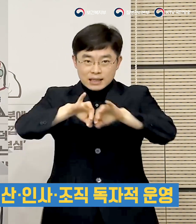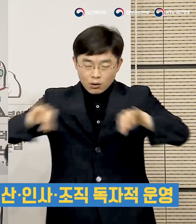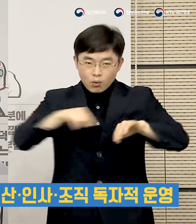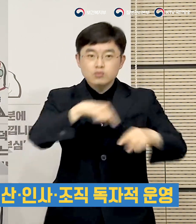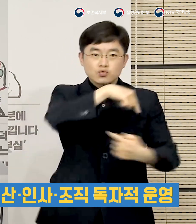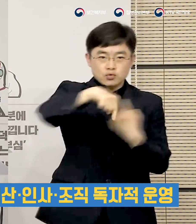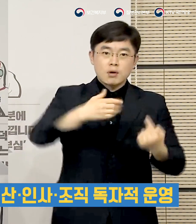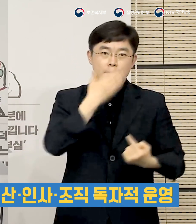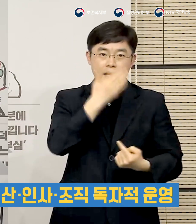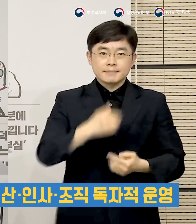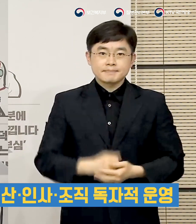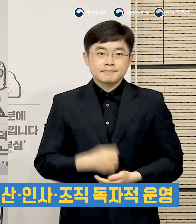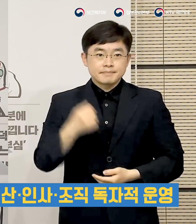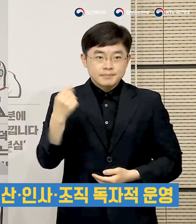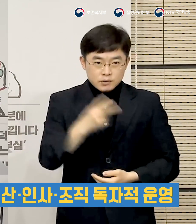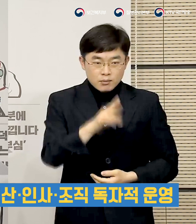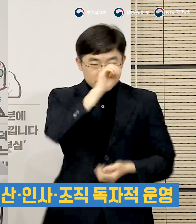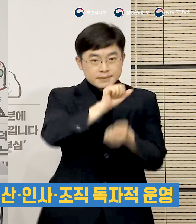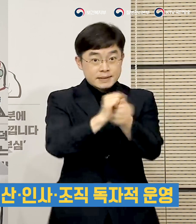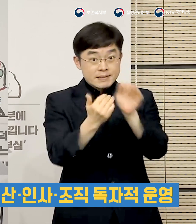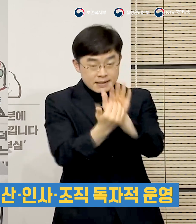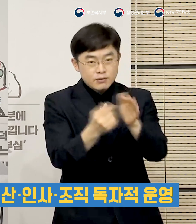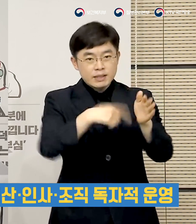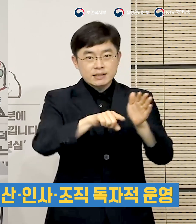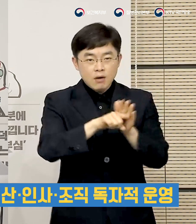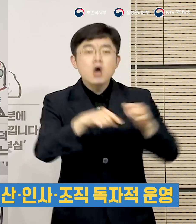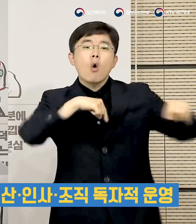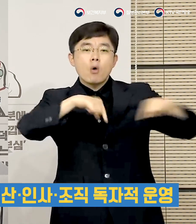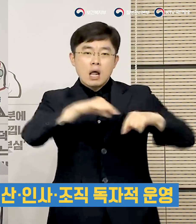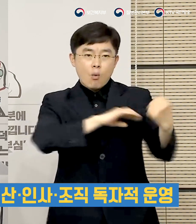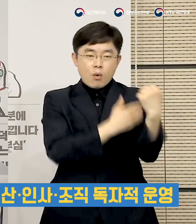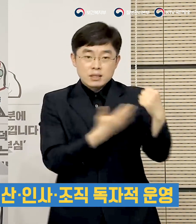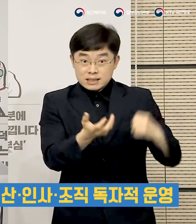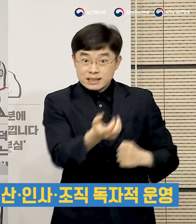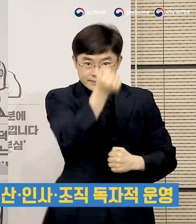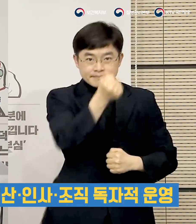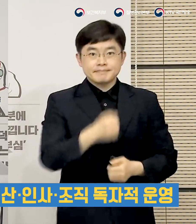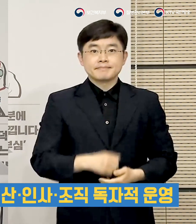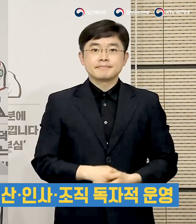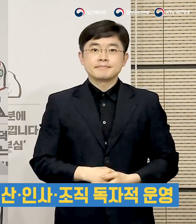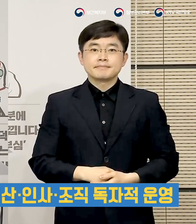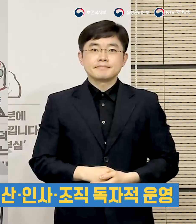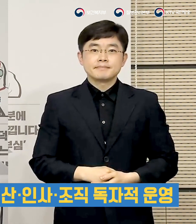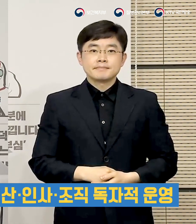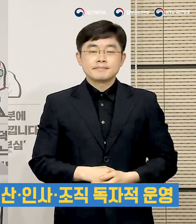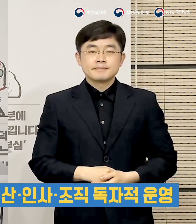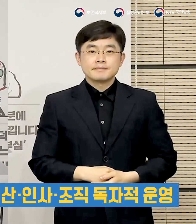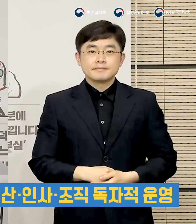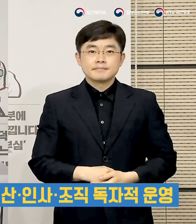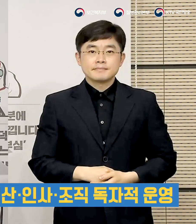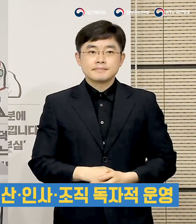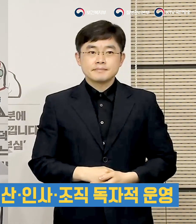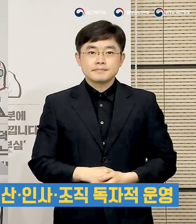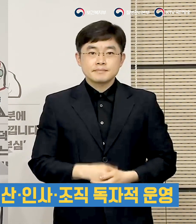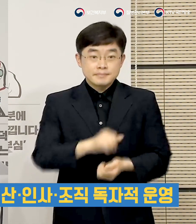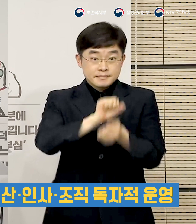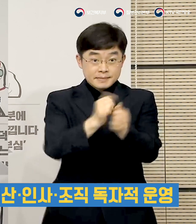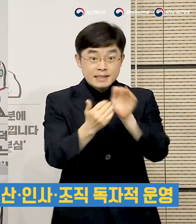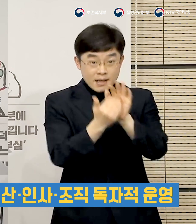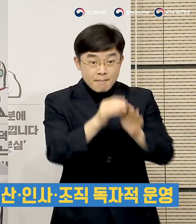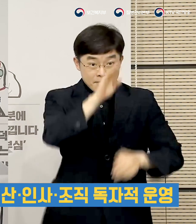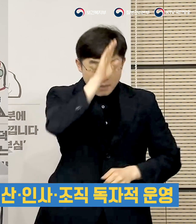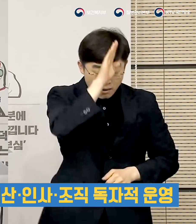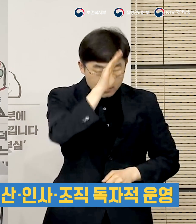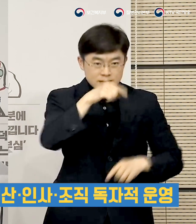감염병 관련 정책 및 집행 기능도 실질적 권한을 갖고 수행하게 됩니다. 이에 따라 감염병